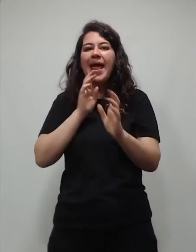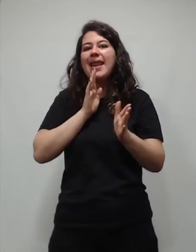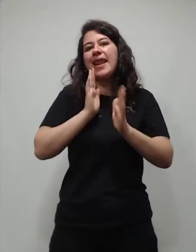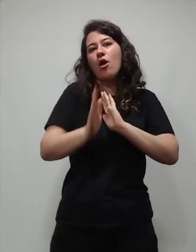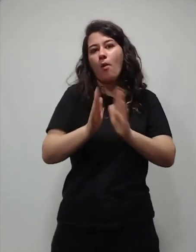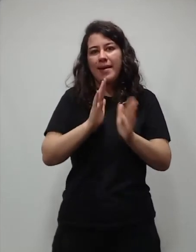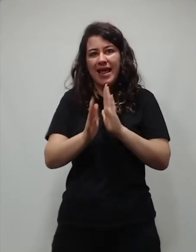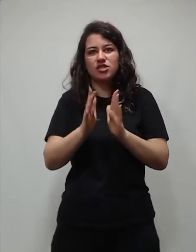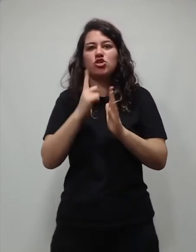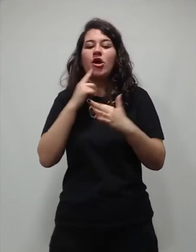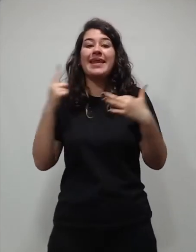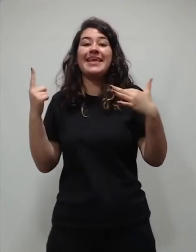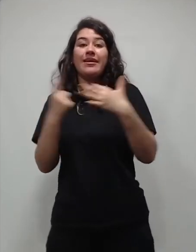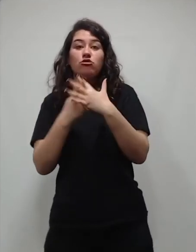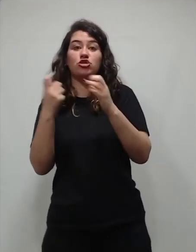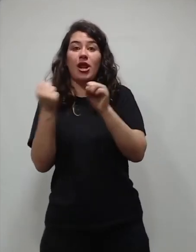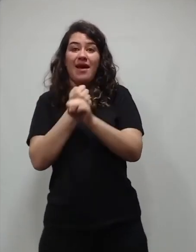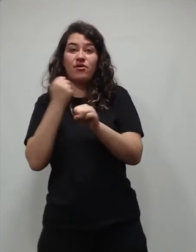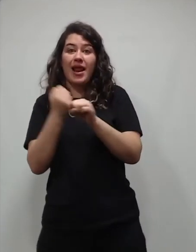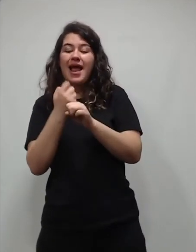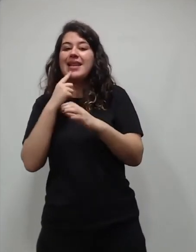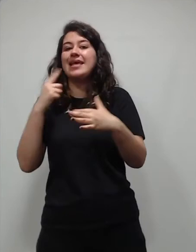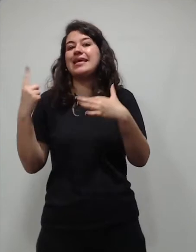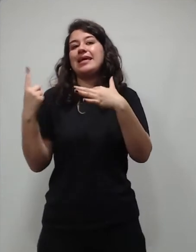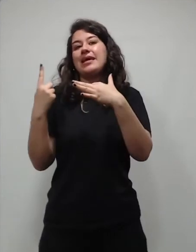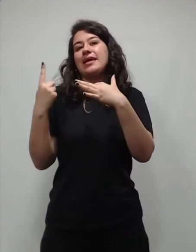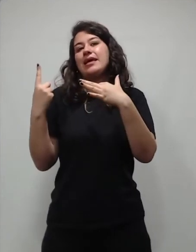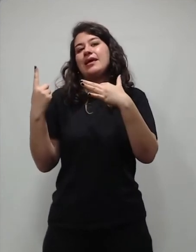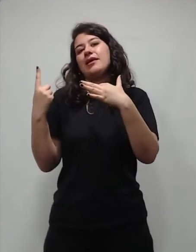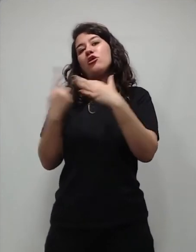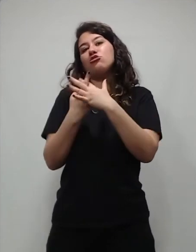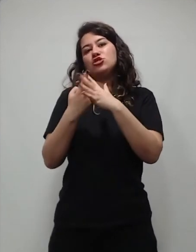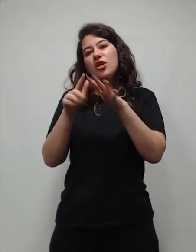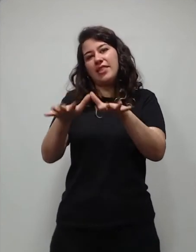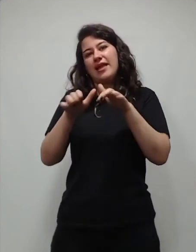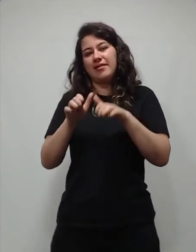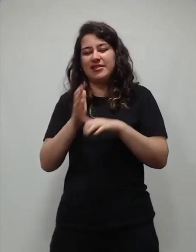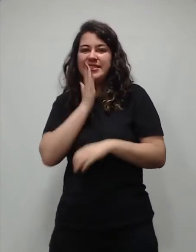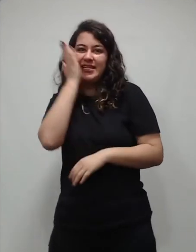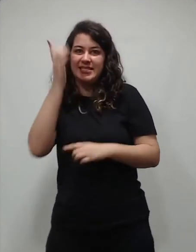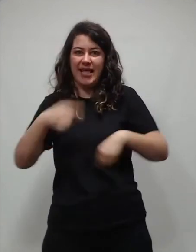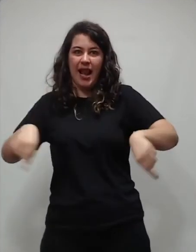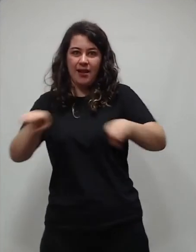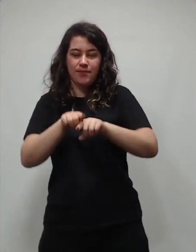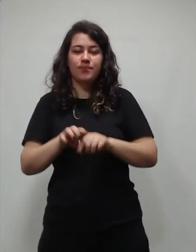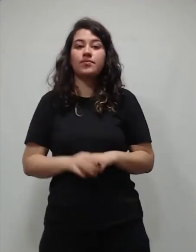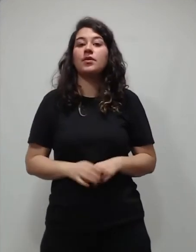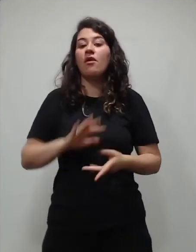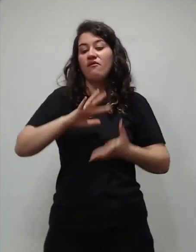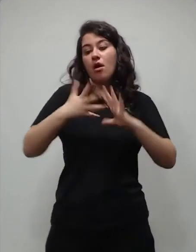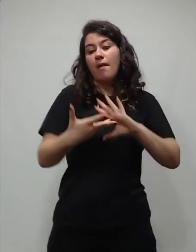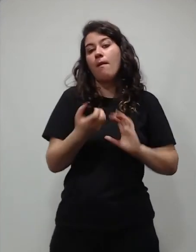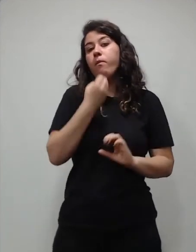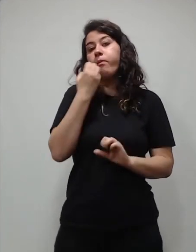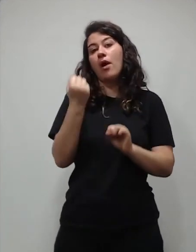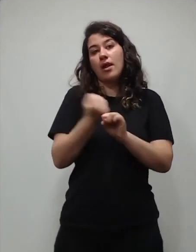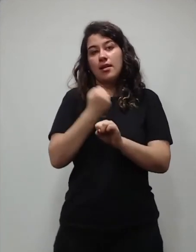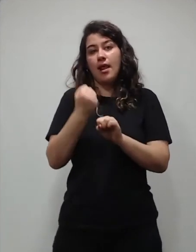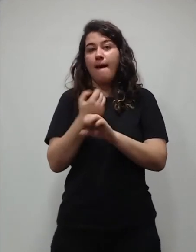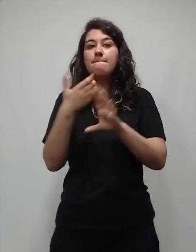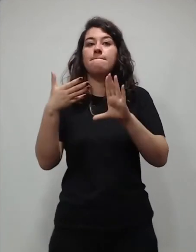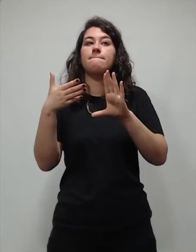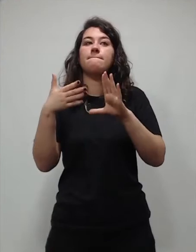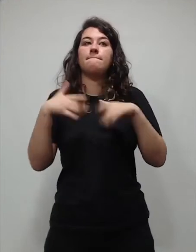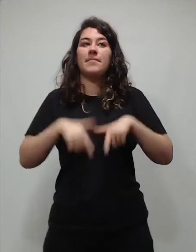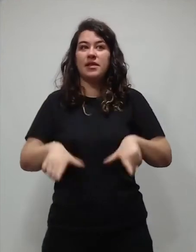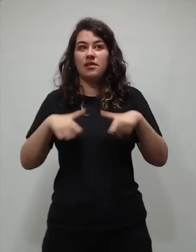recuperación, aspectos de inclusión laboral y de inclusión residencial. La buena práctica que se está haciendo desde el Ministerio